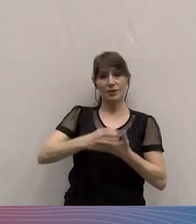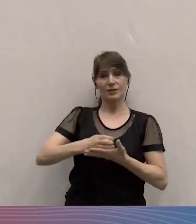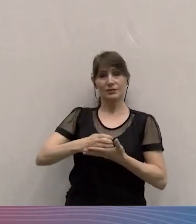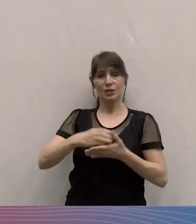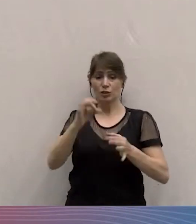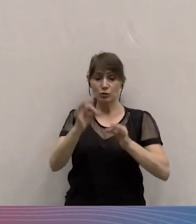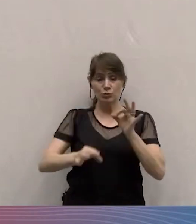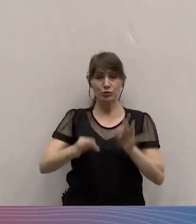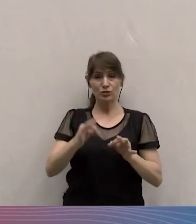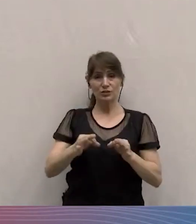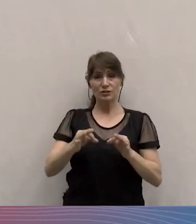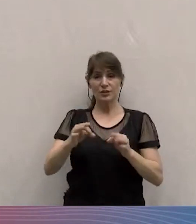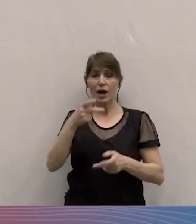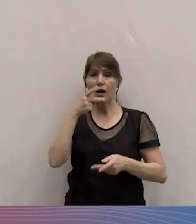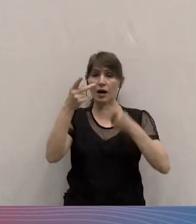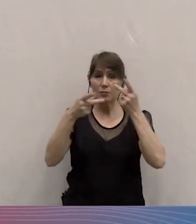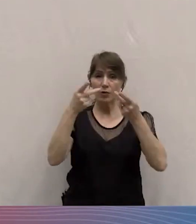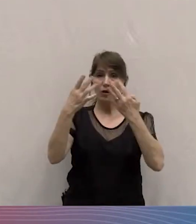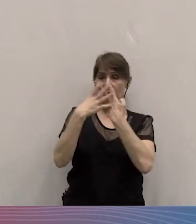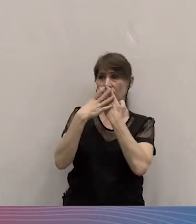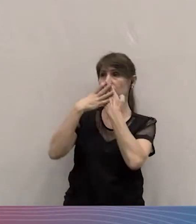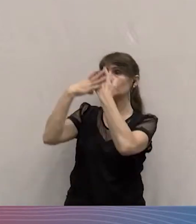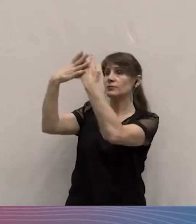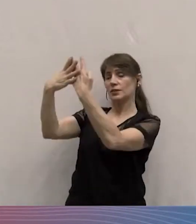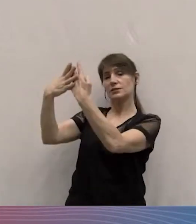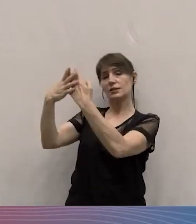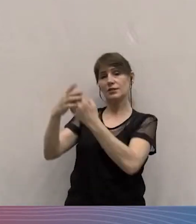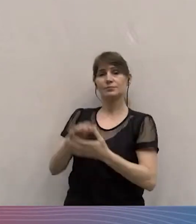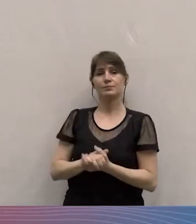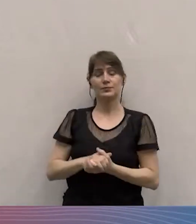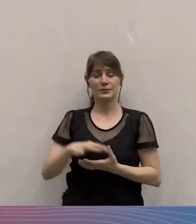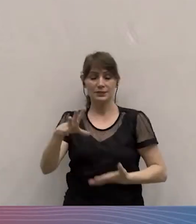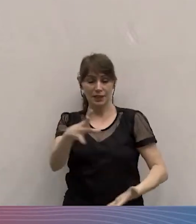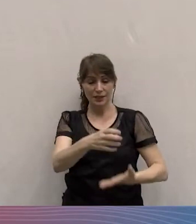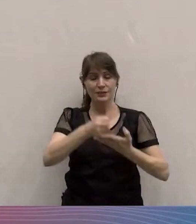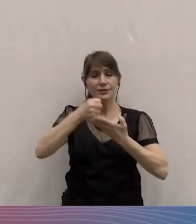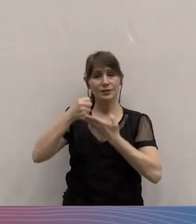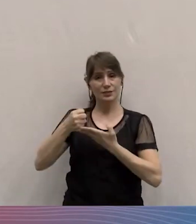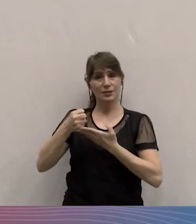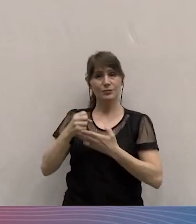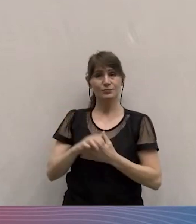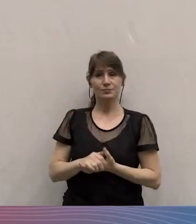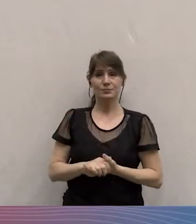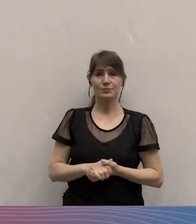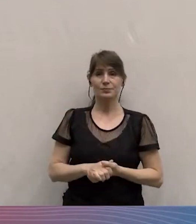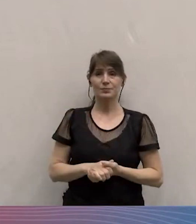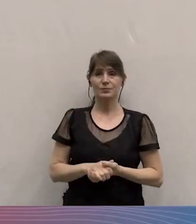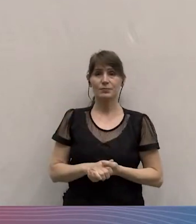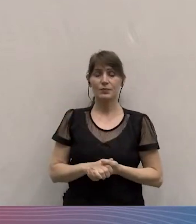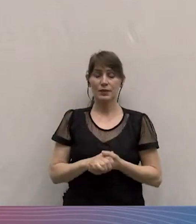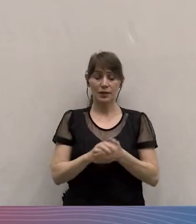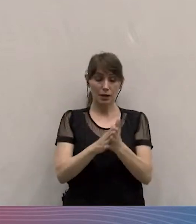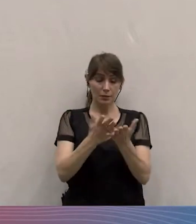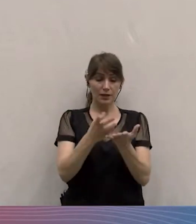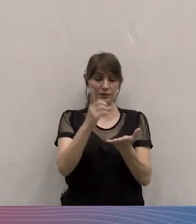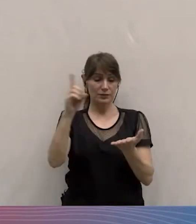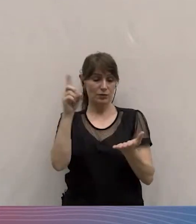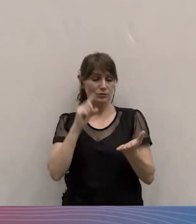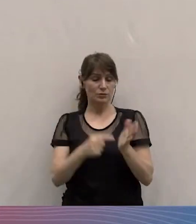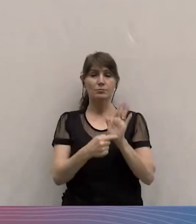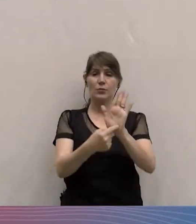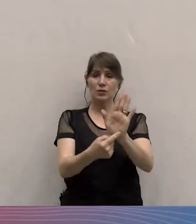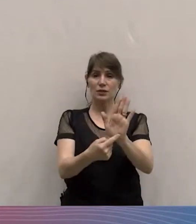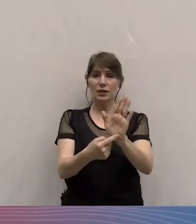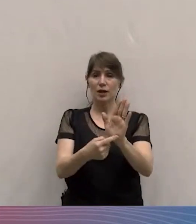justiça e com a boca se confessa a respeito da salvação, porquanto a Escritura diz: